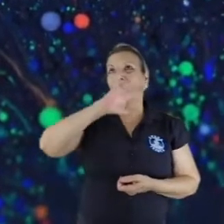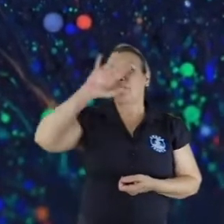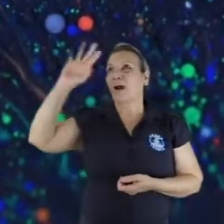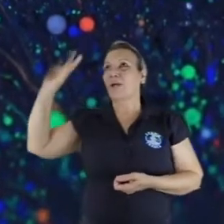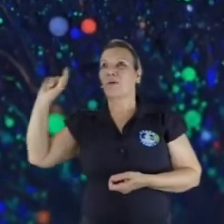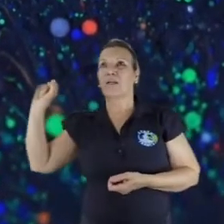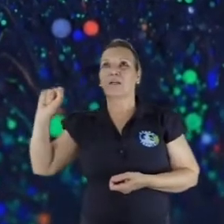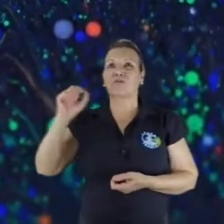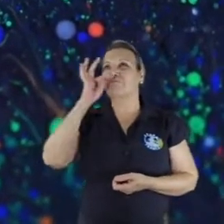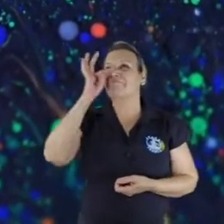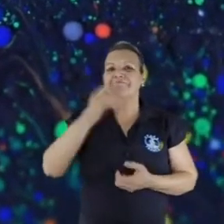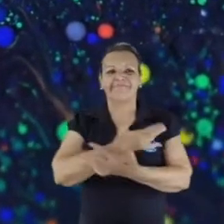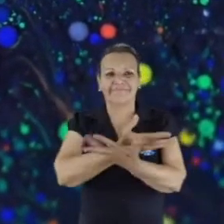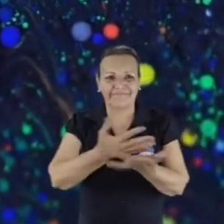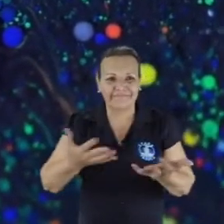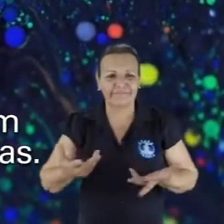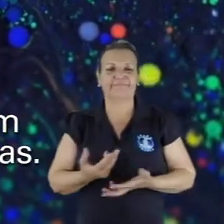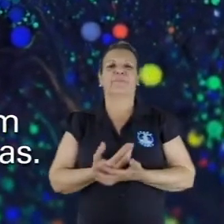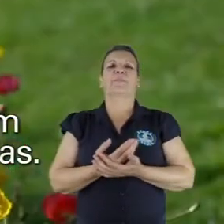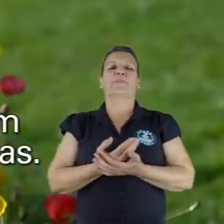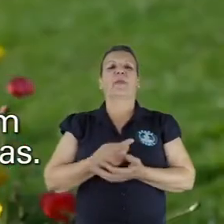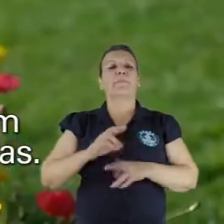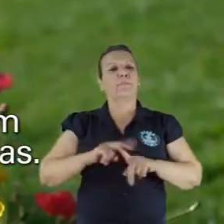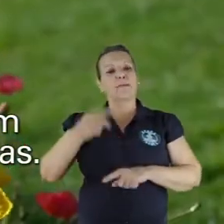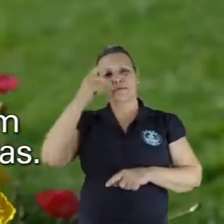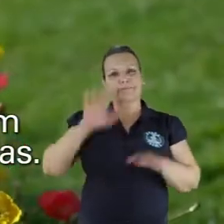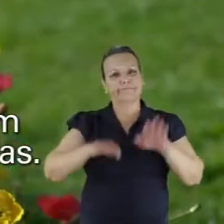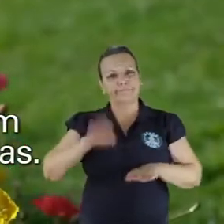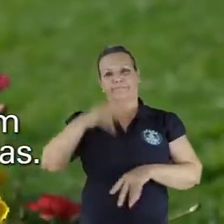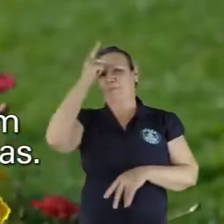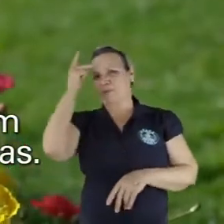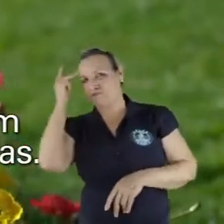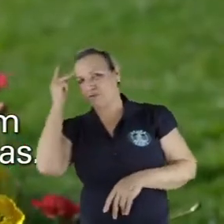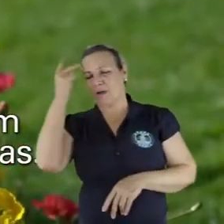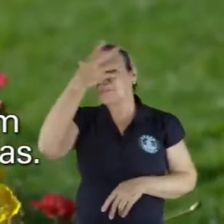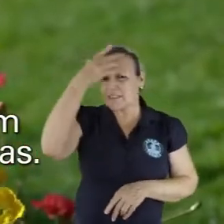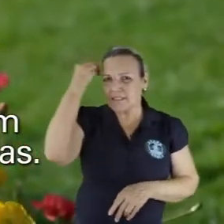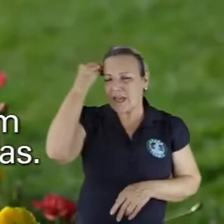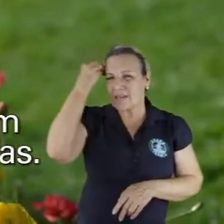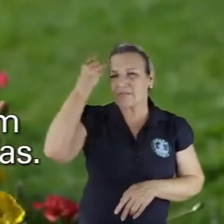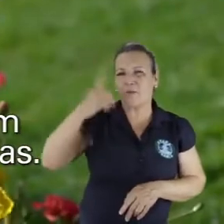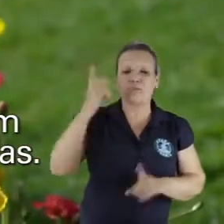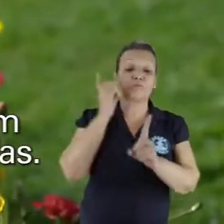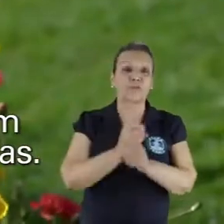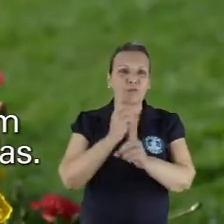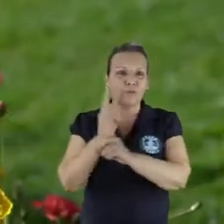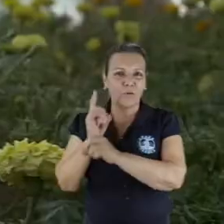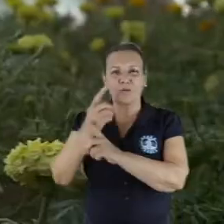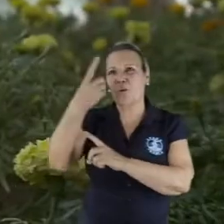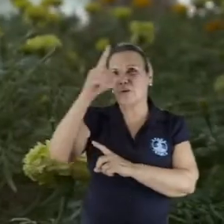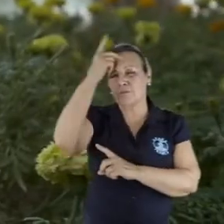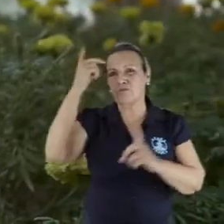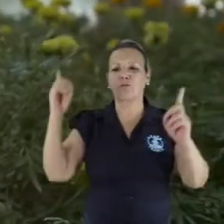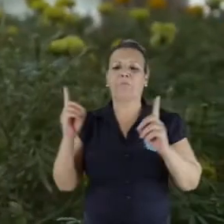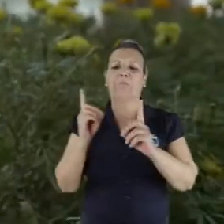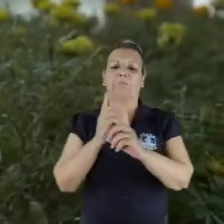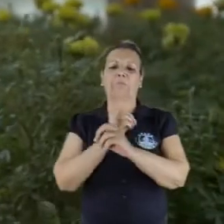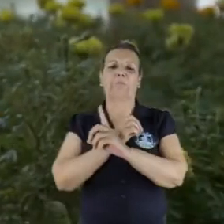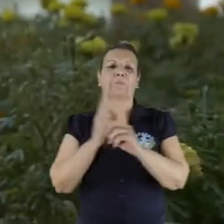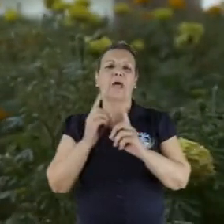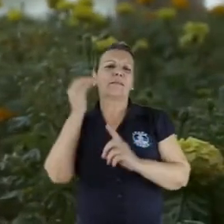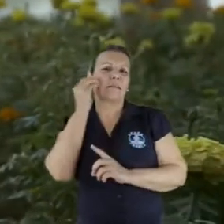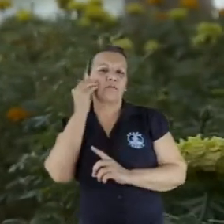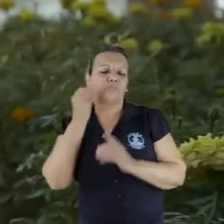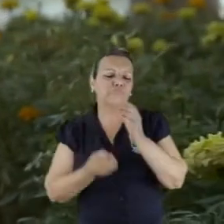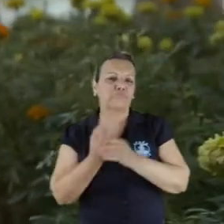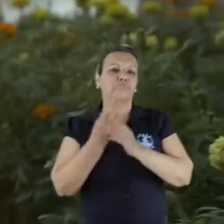o arco-íris ou um jardim multicolorido, mas às vezes pessoas se esquecem disso quando lidam com outras pessoas. Tentam criar padrões